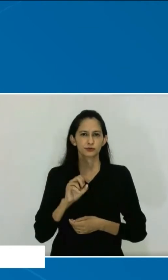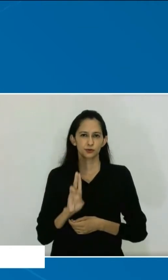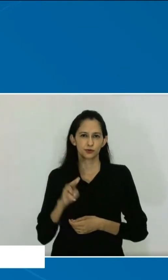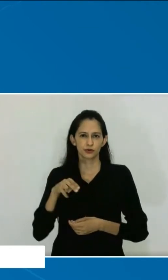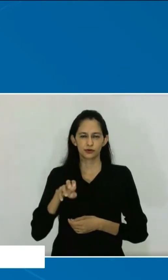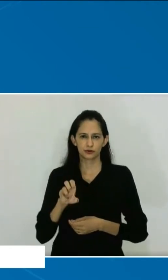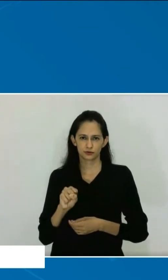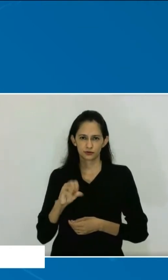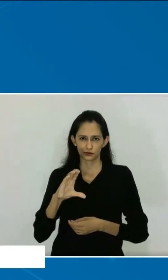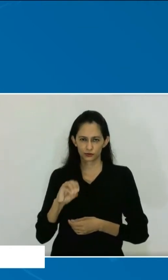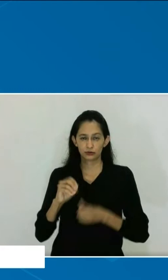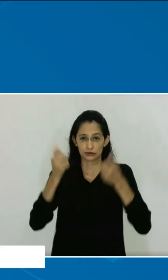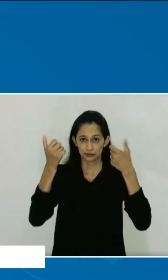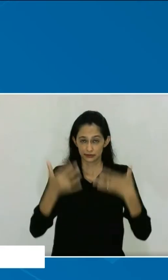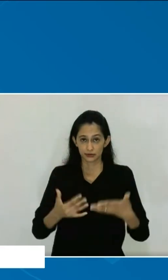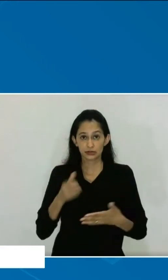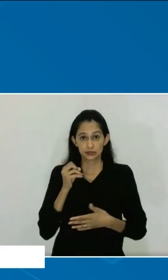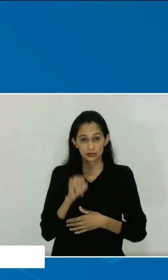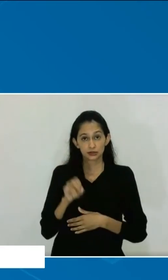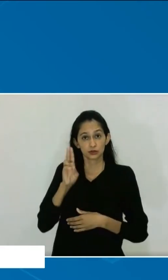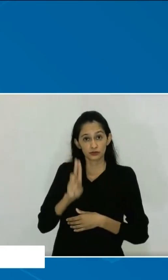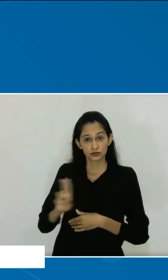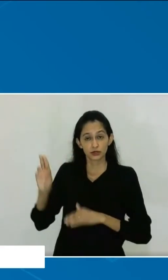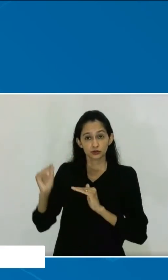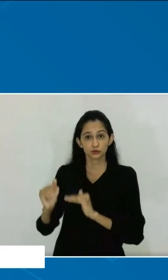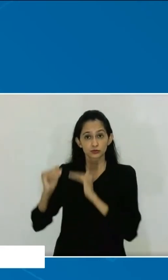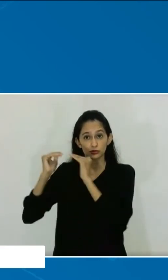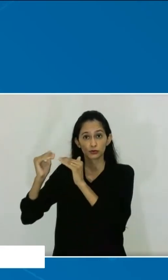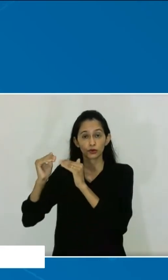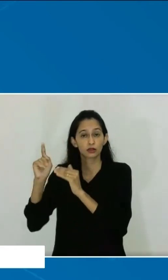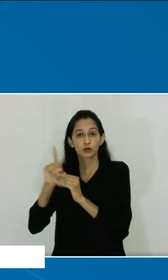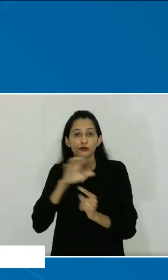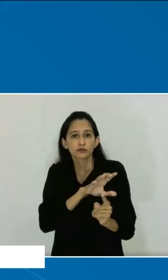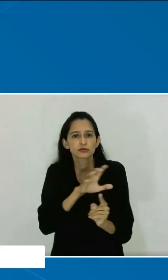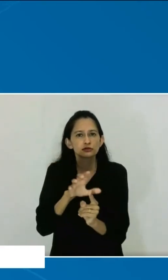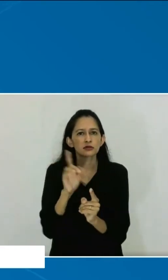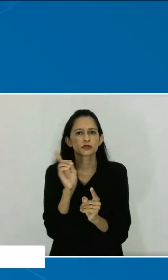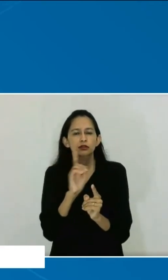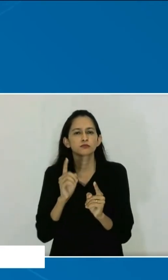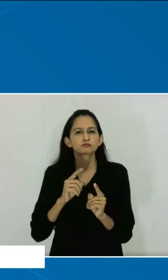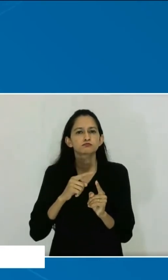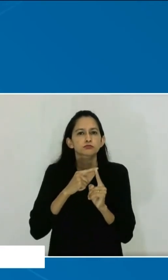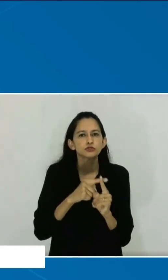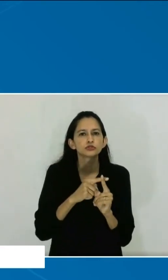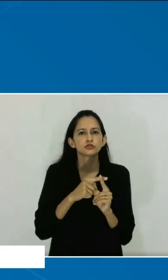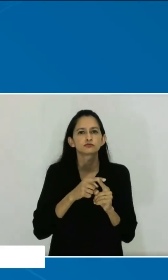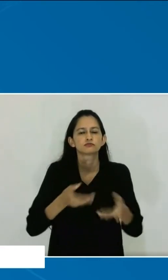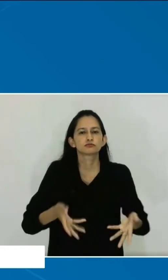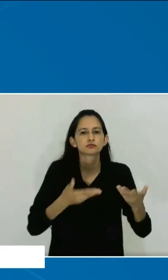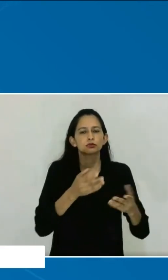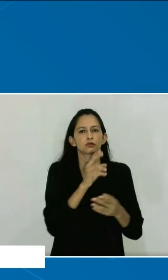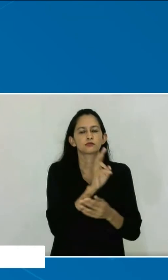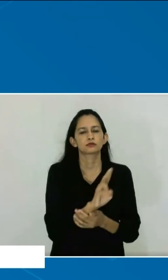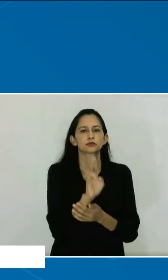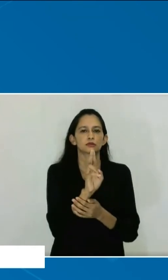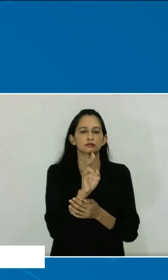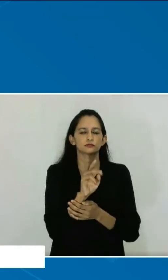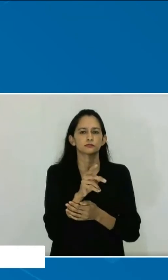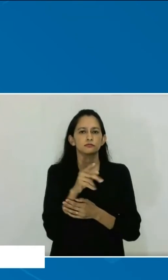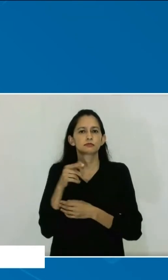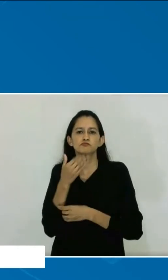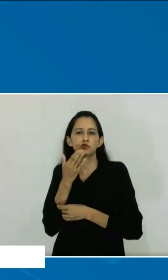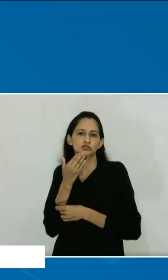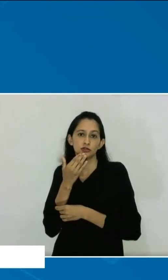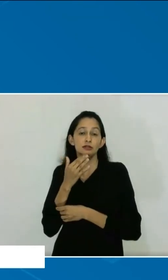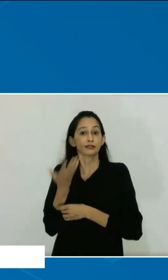superior, que no mundo da realidade social na qual está inserido, não tem motivo da sua existência. E as universidades mostraram agora a